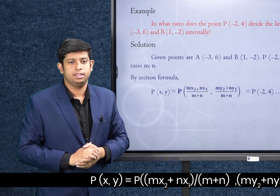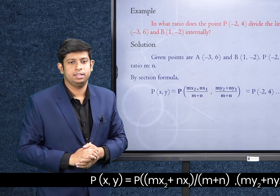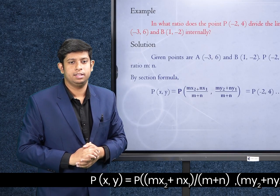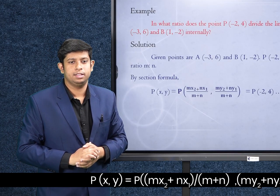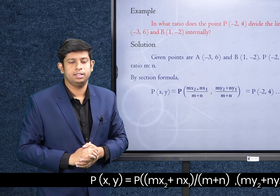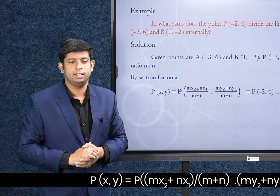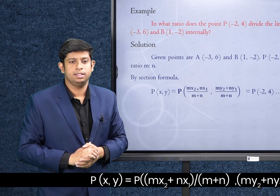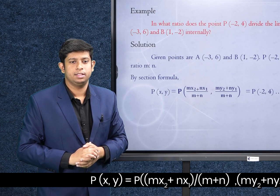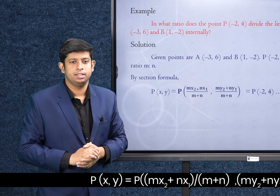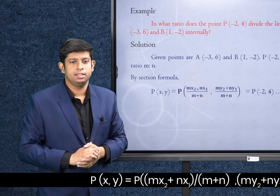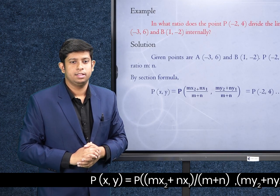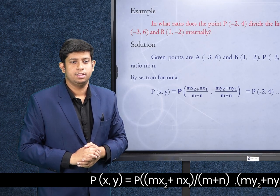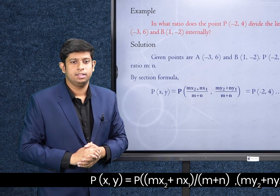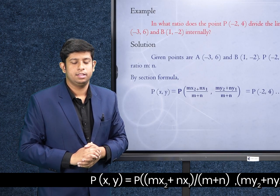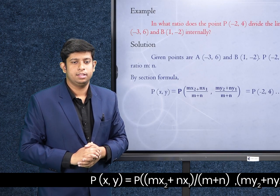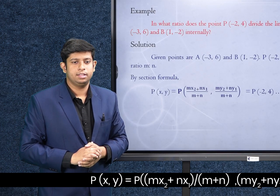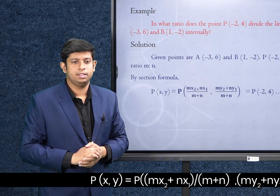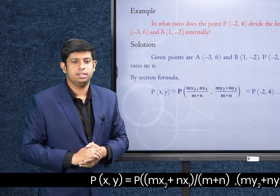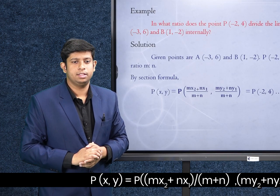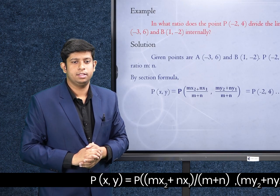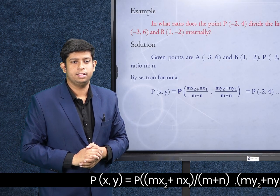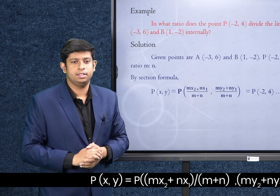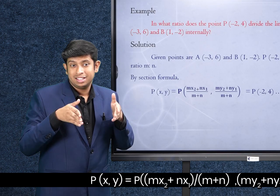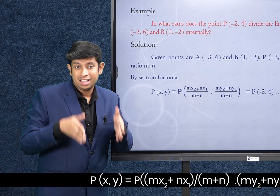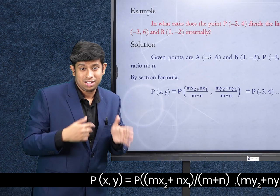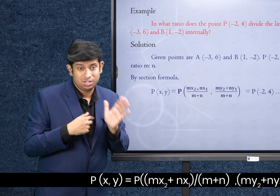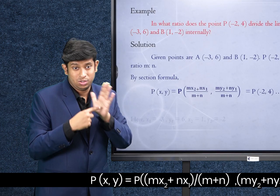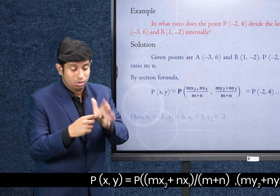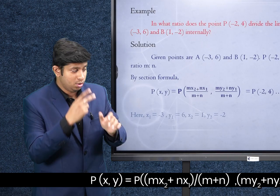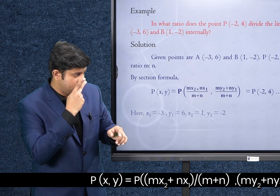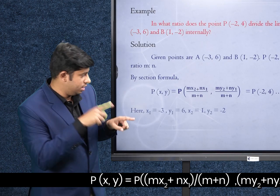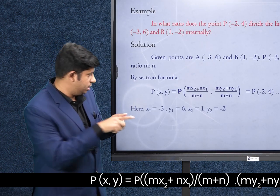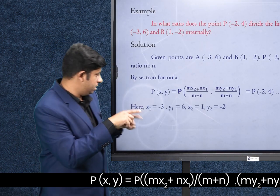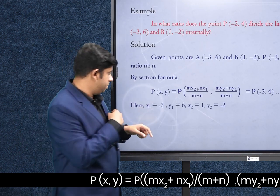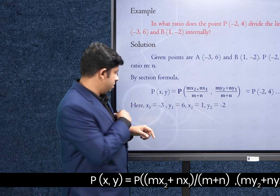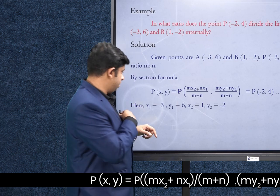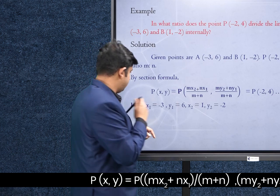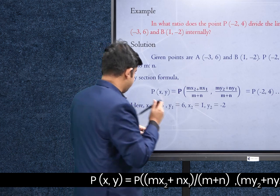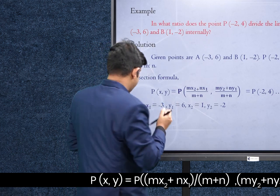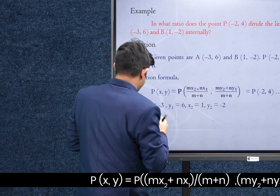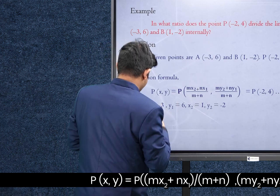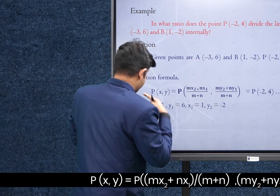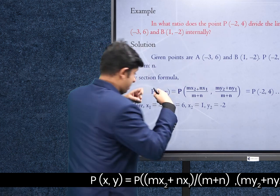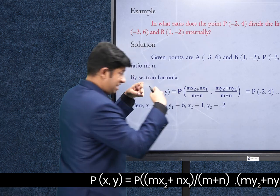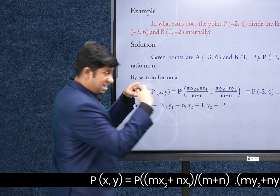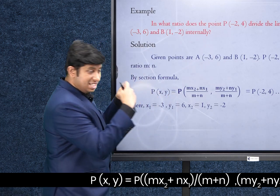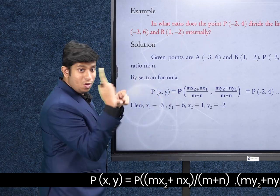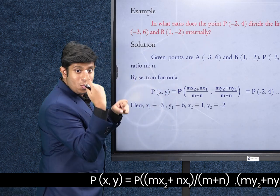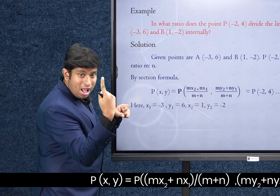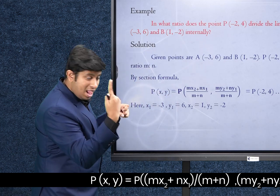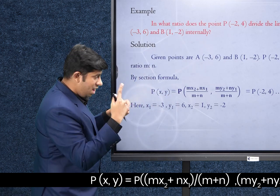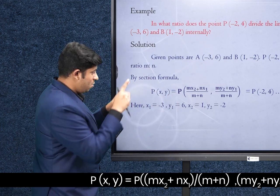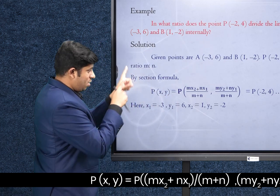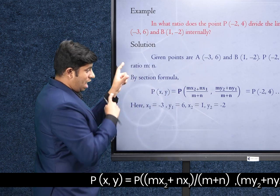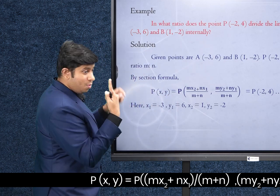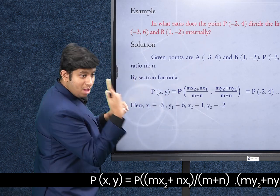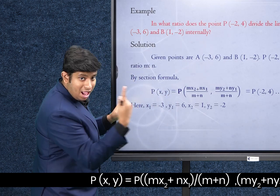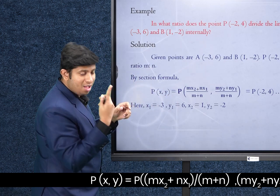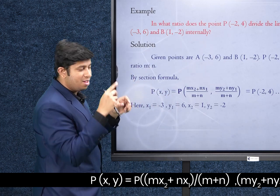2 கூட்டல் என் எக்ஸ் கீழிலக்க 1 கீழ்க்கோடு எம் கூட்டல் என் எம் ஒய் கீழிலக்க